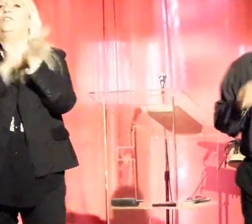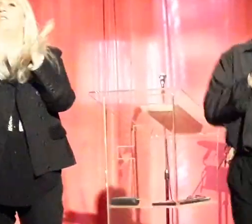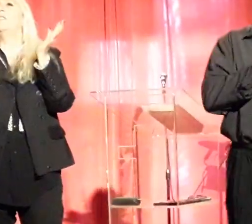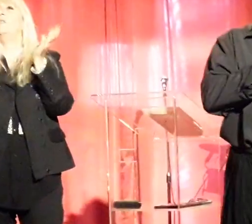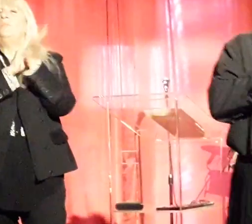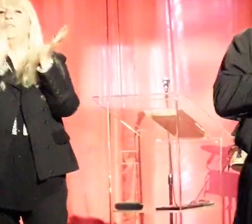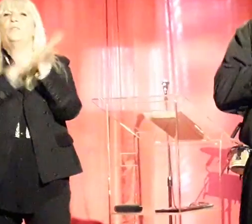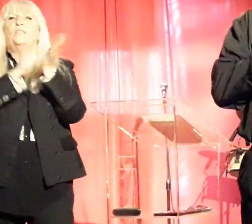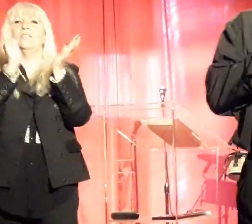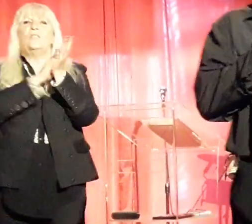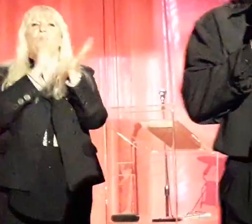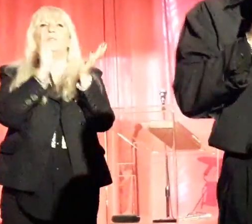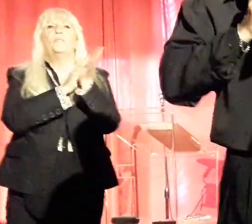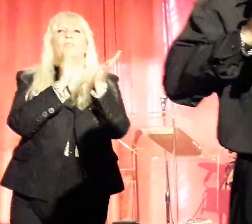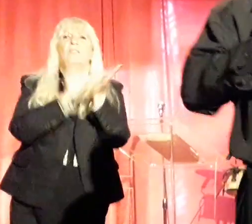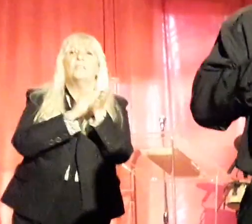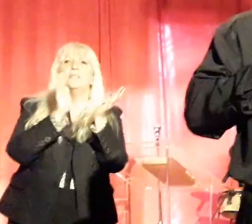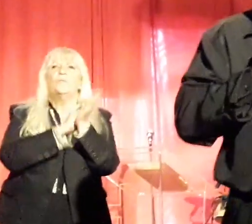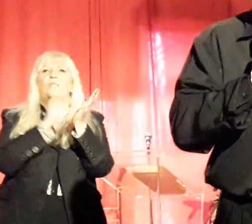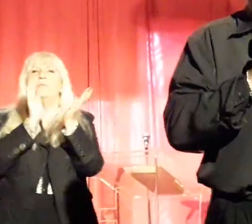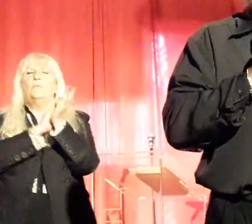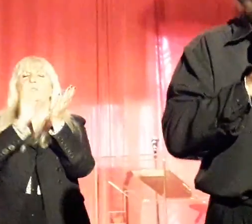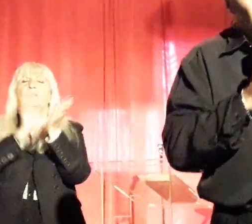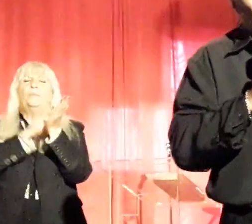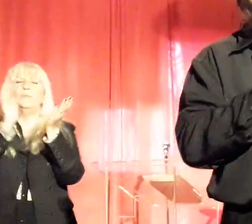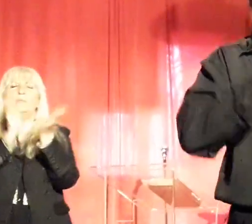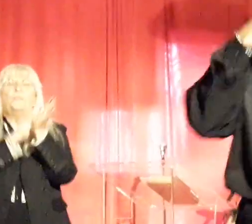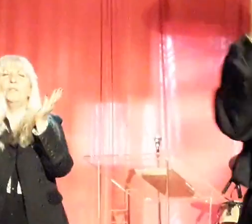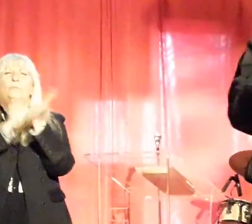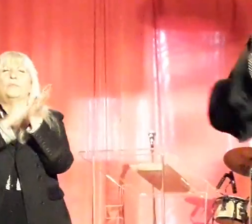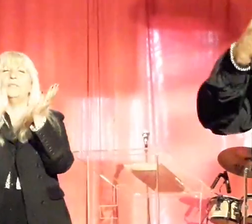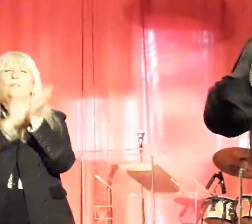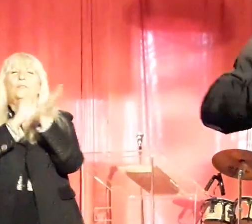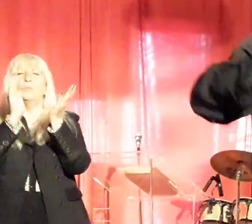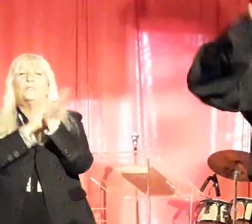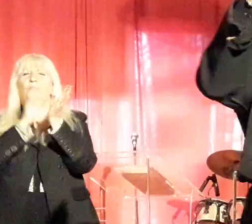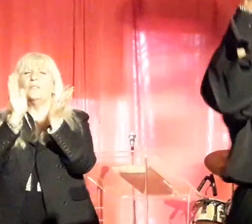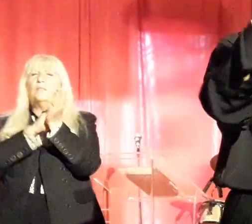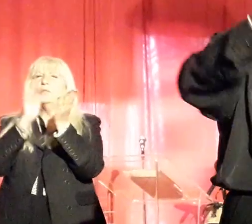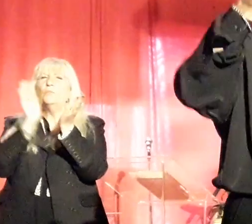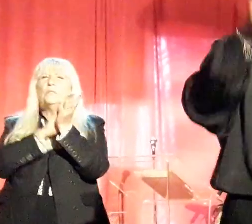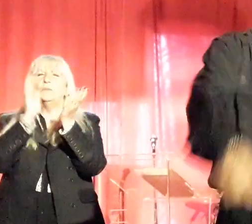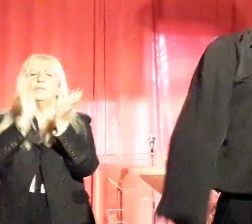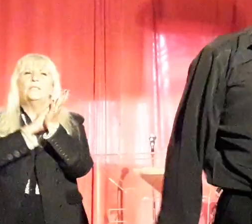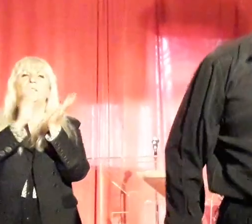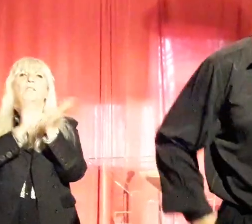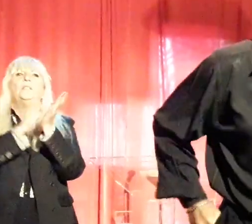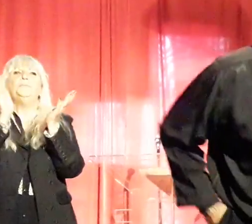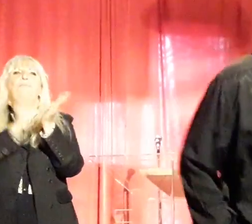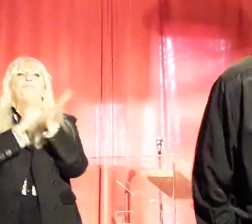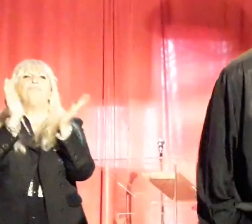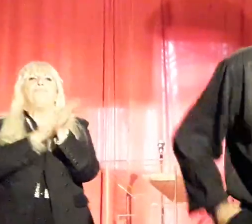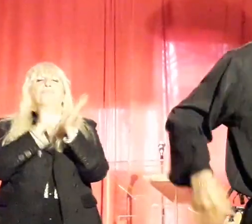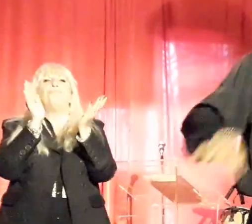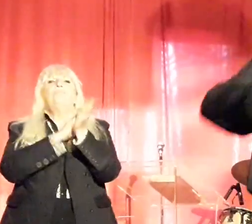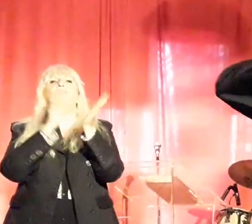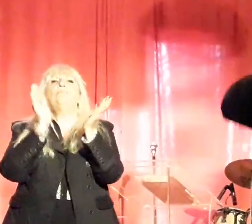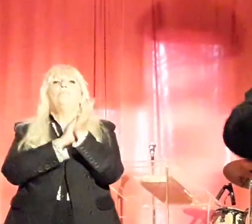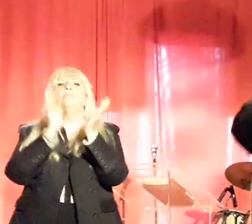de esta manera, en esta primera reunión, con amor, con alegría, tengo unas ganas de predicarte,